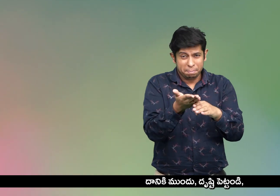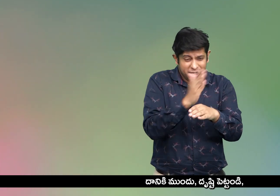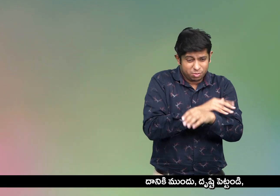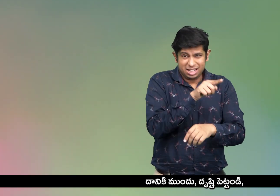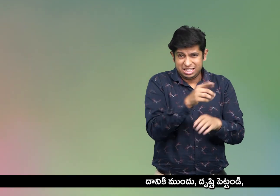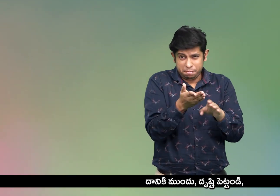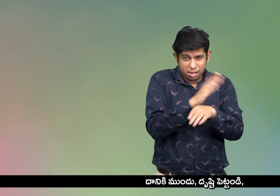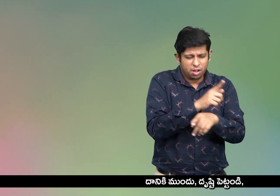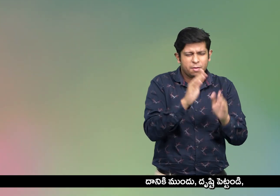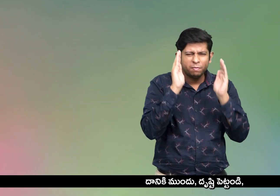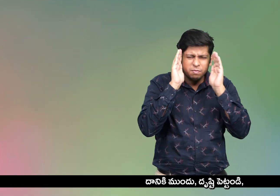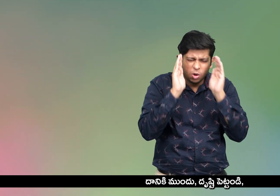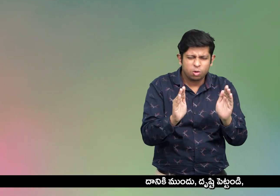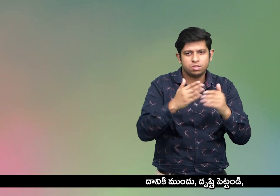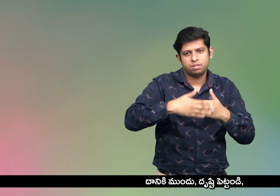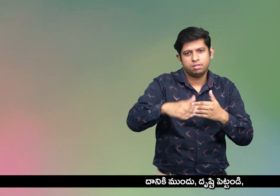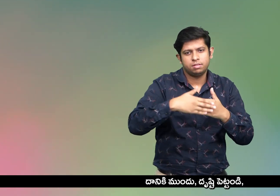దానికి ముందు దృష్టి పెట్టండి.